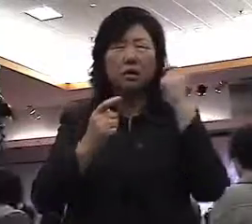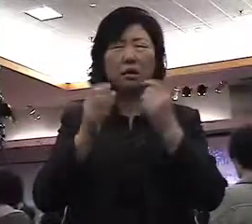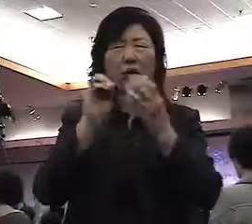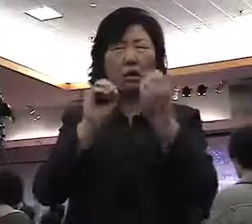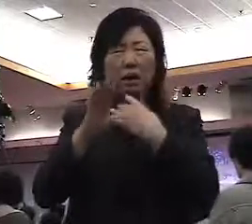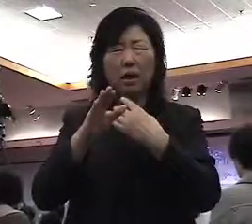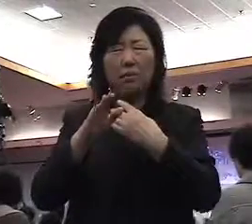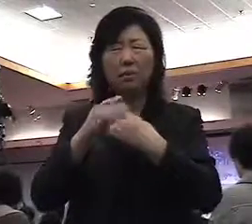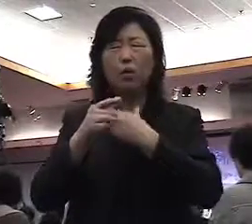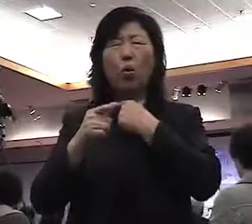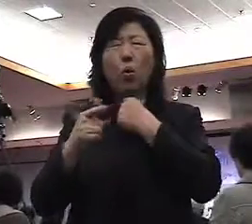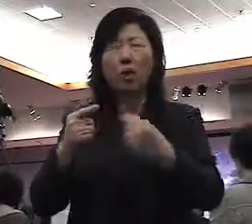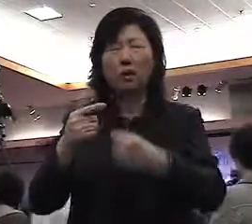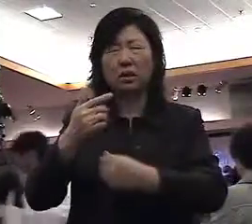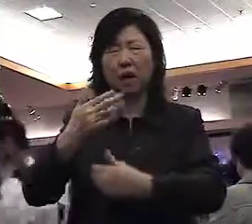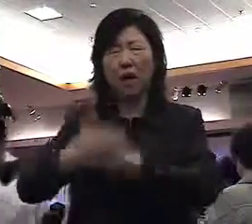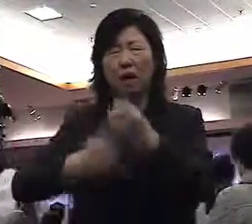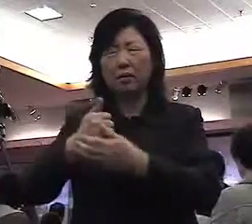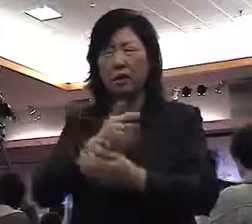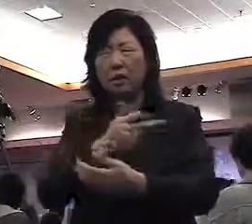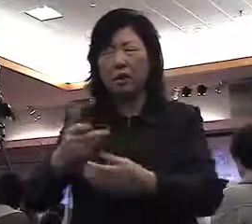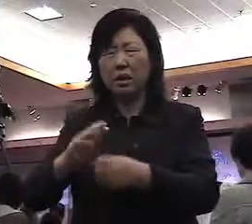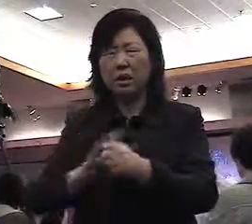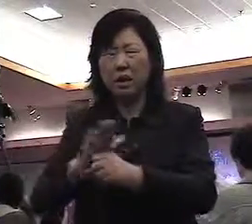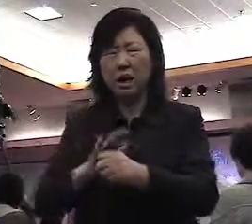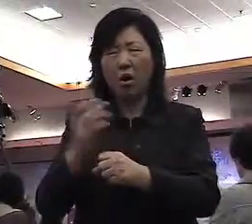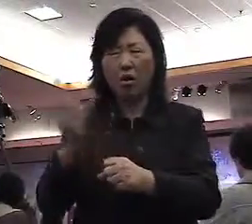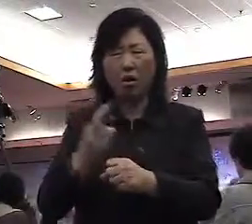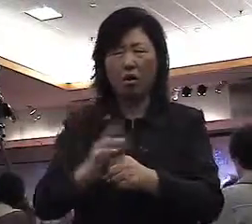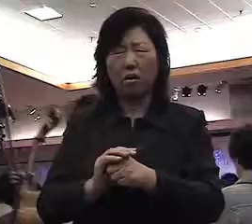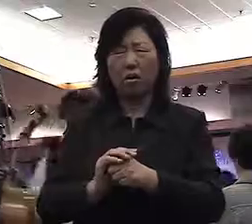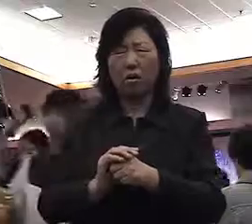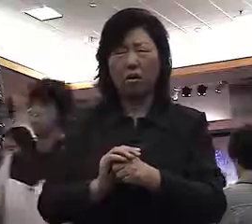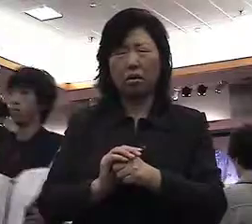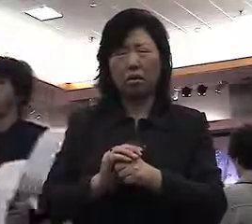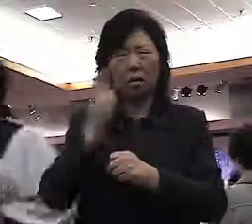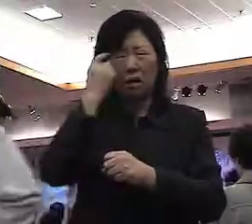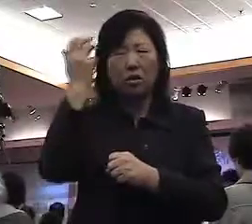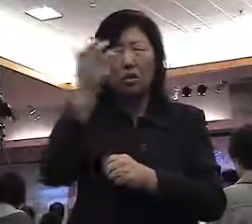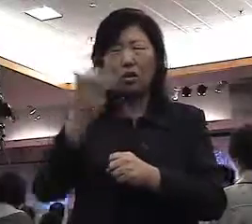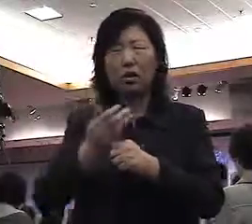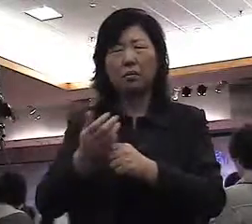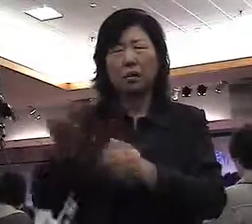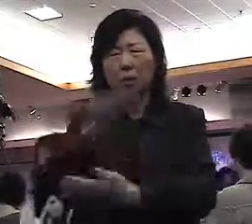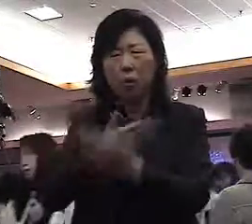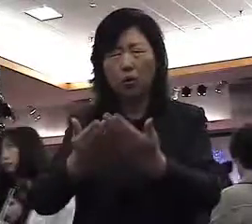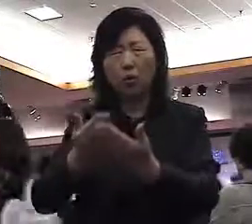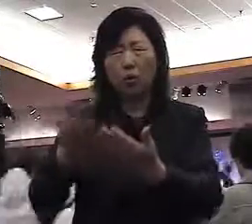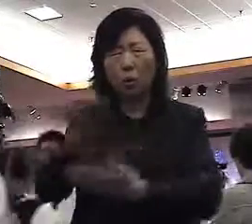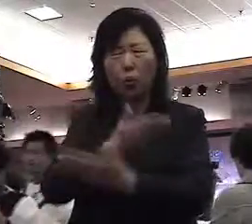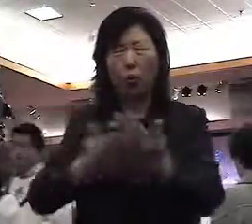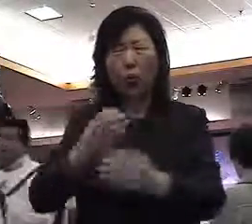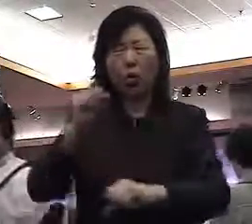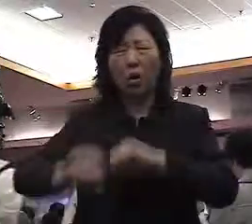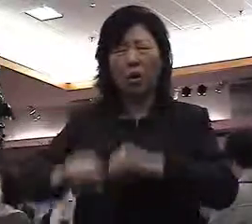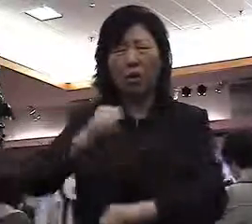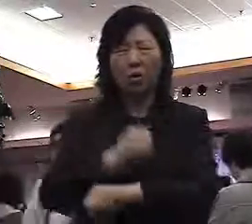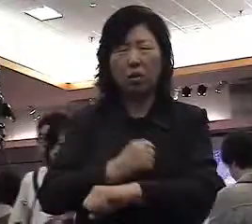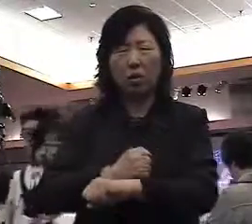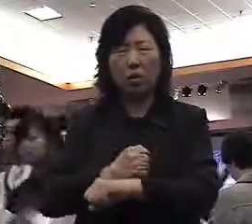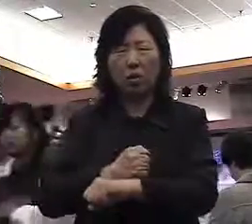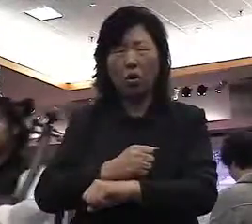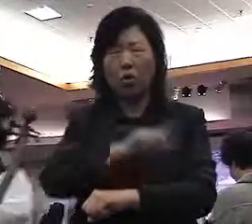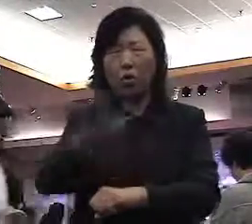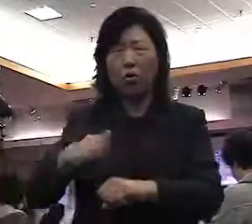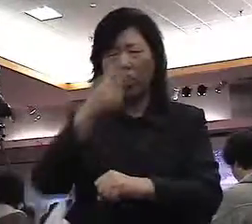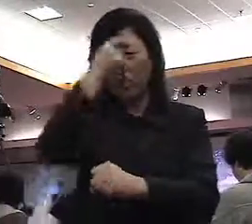원하시는 우리 하나님 아버지의 극진하신 사랑하심과 또 성령님의 교제 교통 역사가 우리의